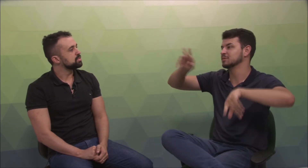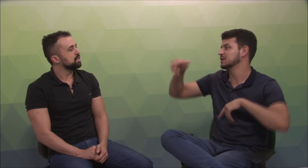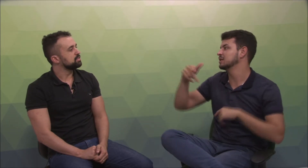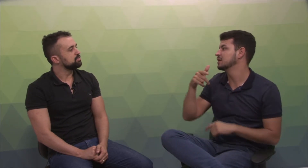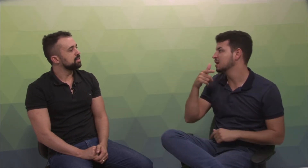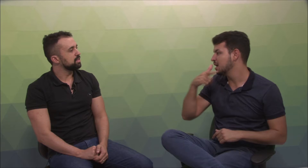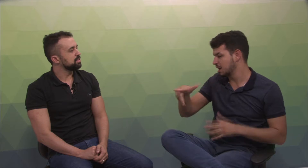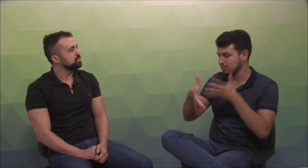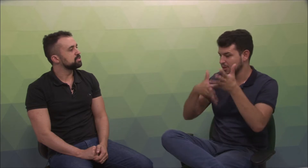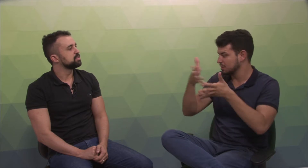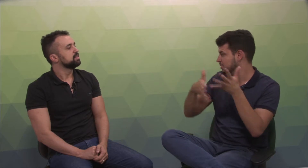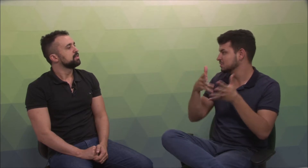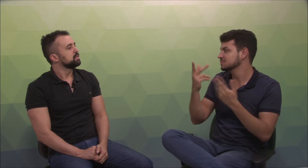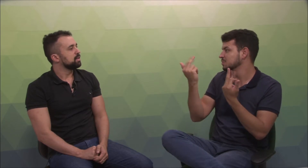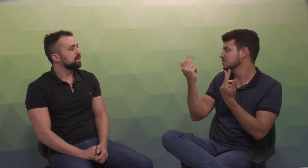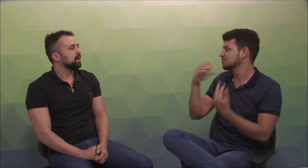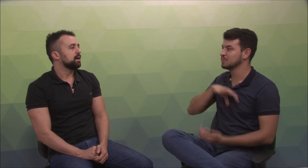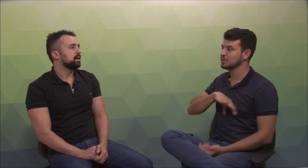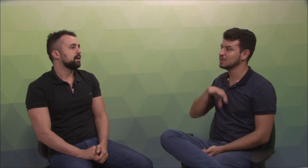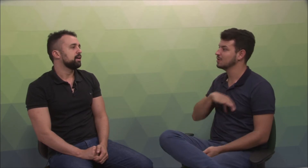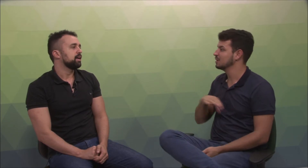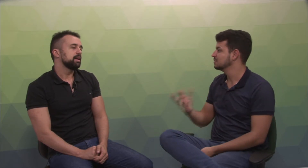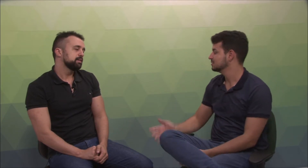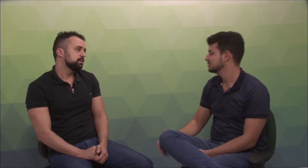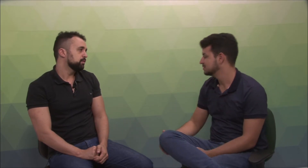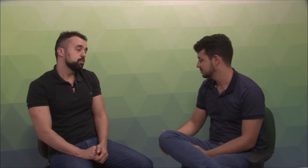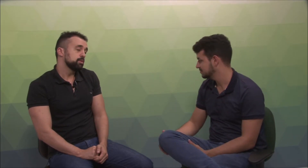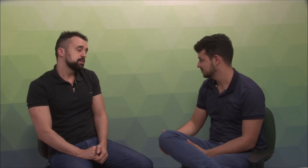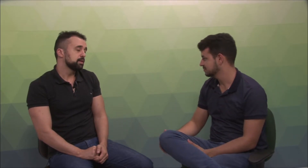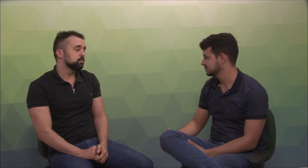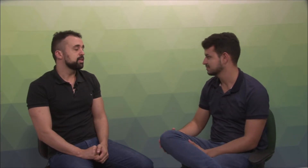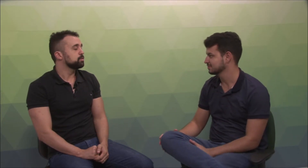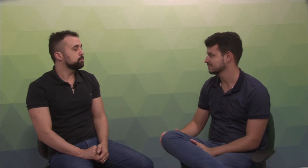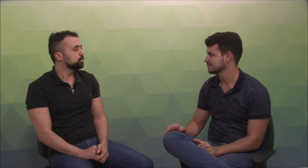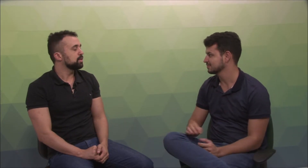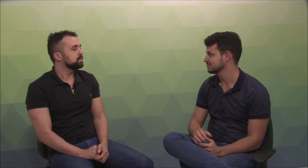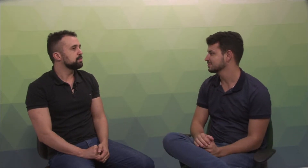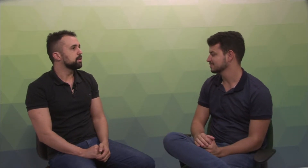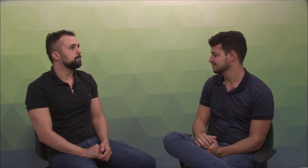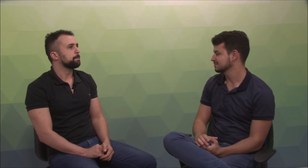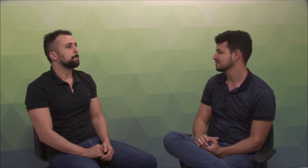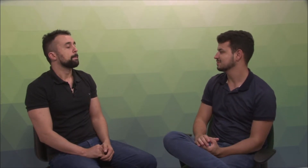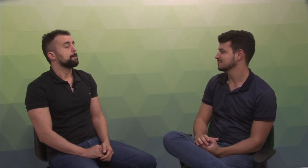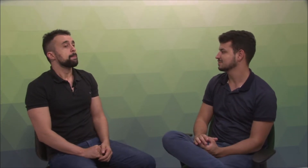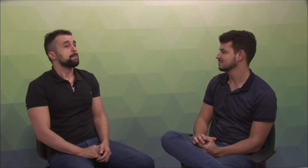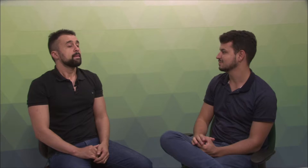sinais diferentes, né, a língua, como assim acontece no português também.